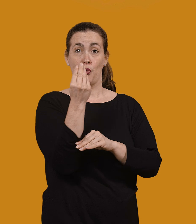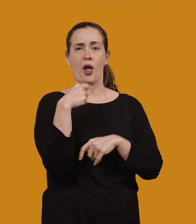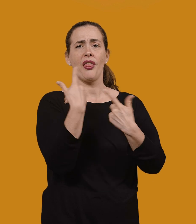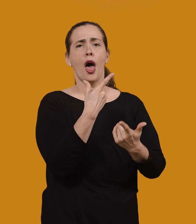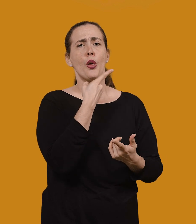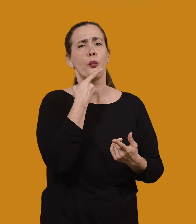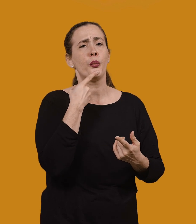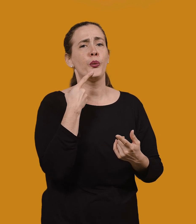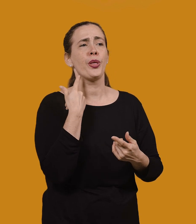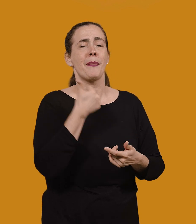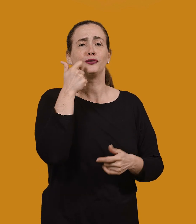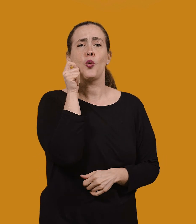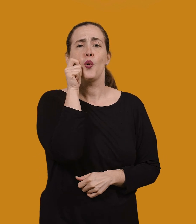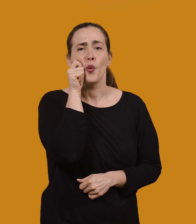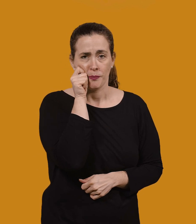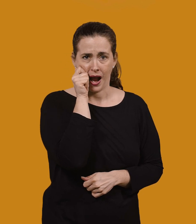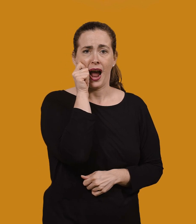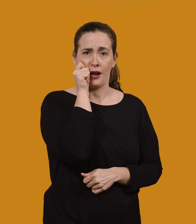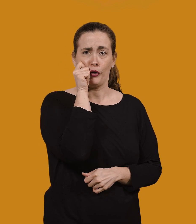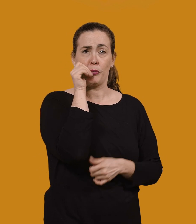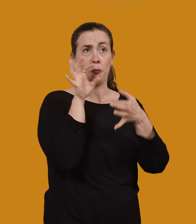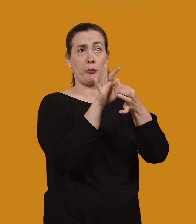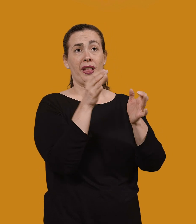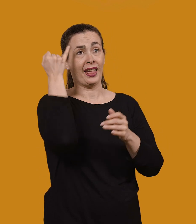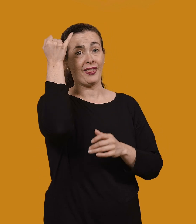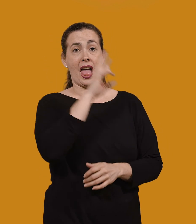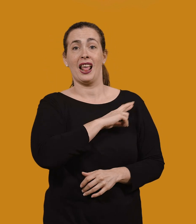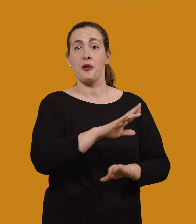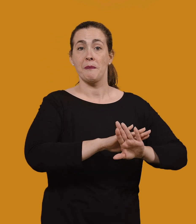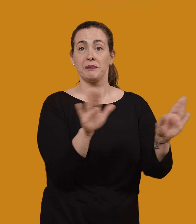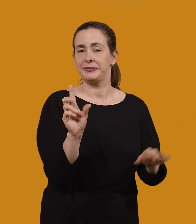convertint-les en veritables exercicis de sensibilitat artística.